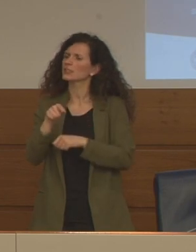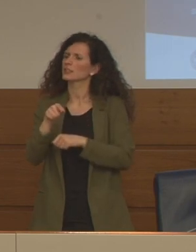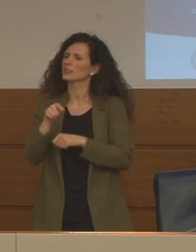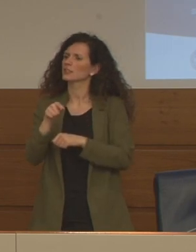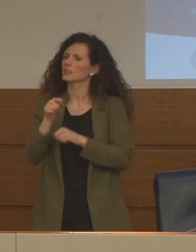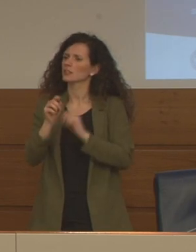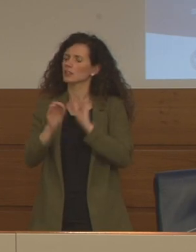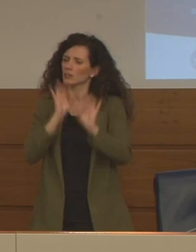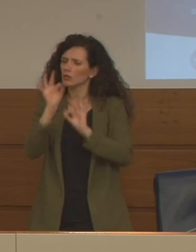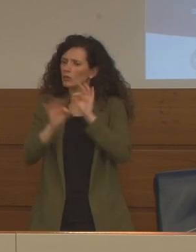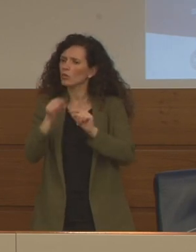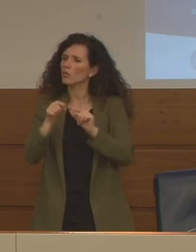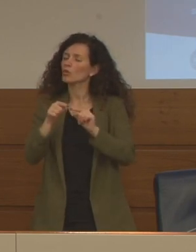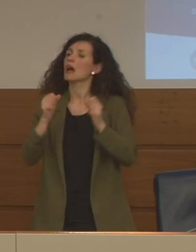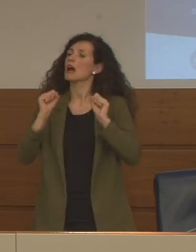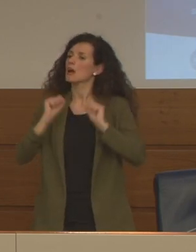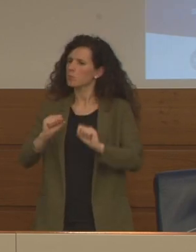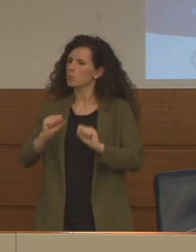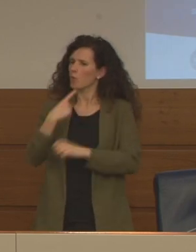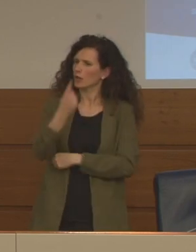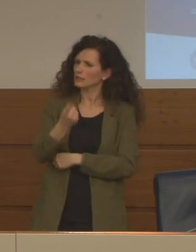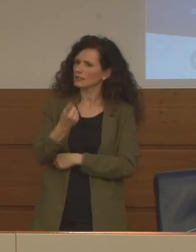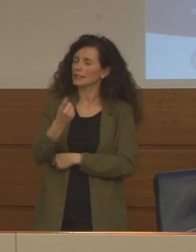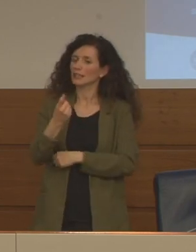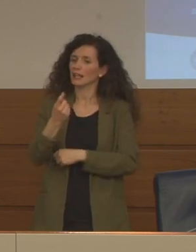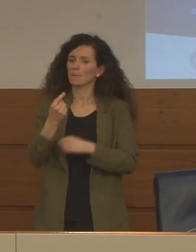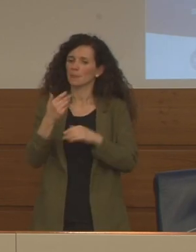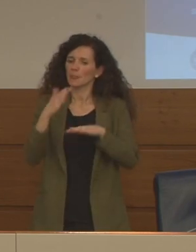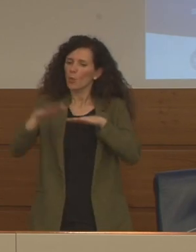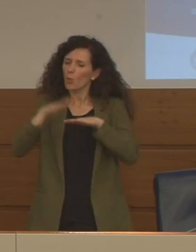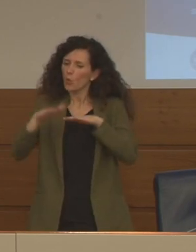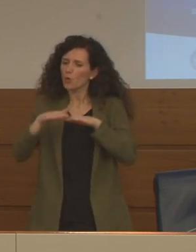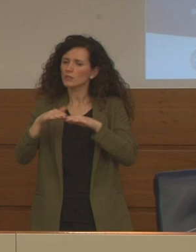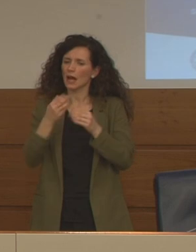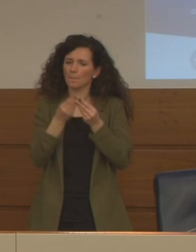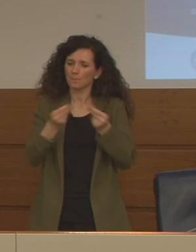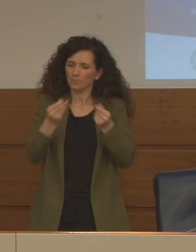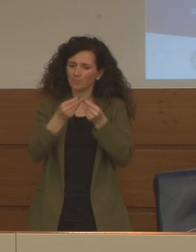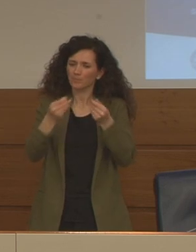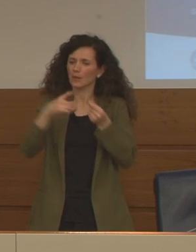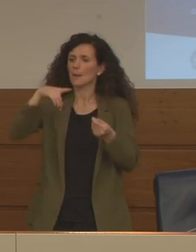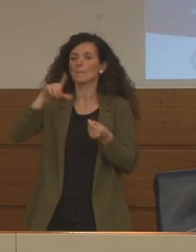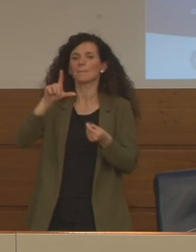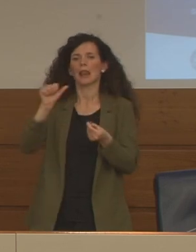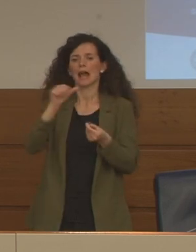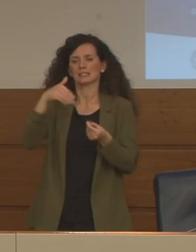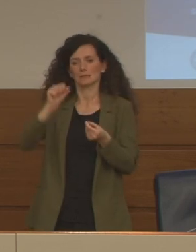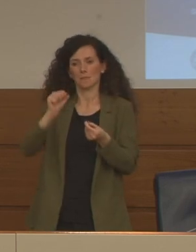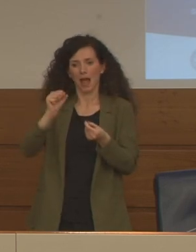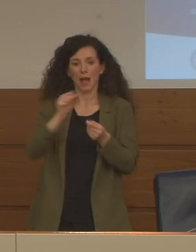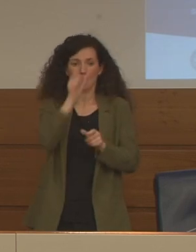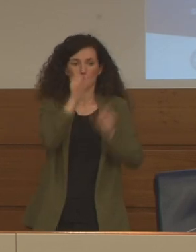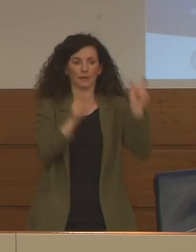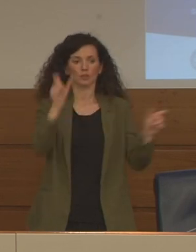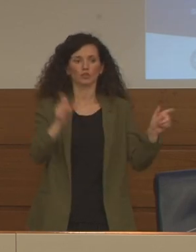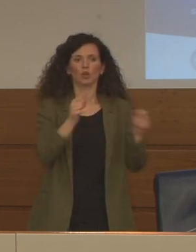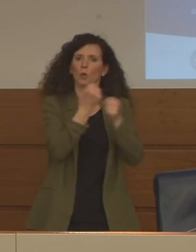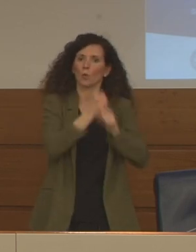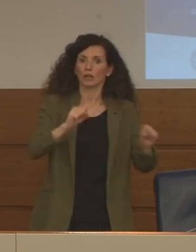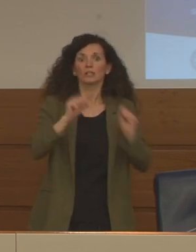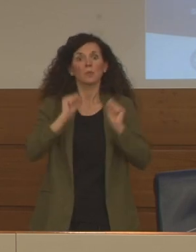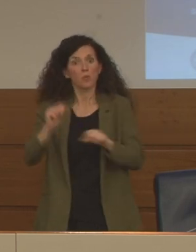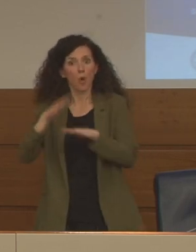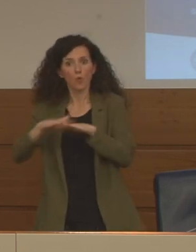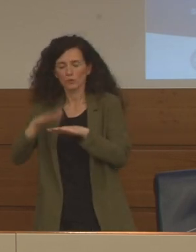come e quando si potrà usare il plasma dei guariti per curare i malati grazie ok